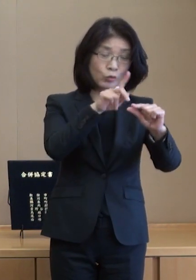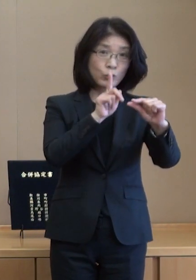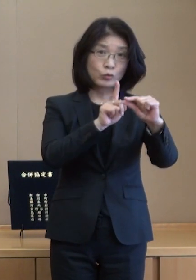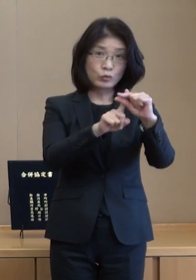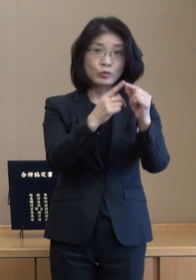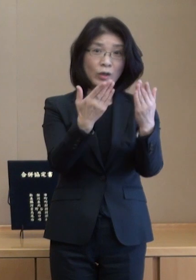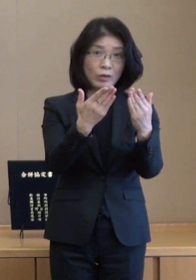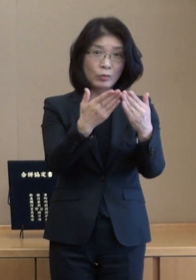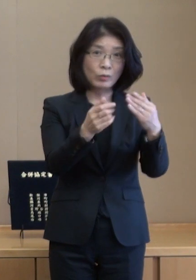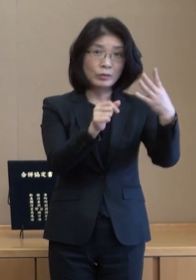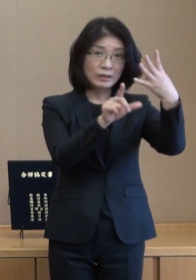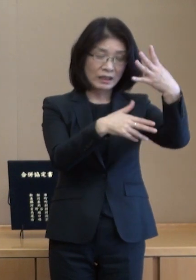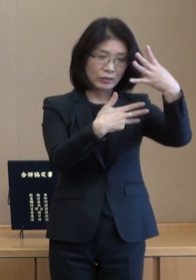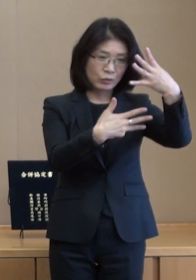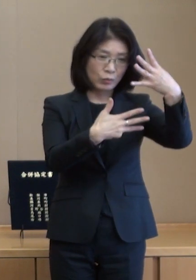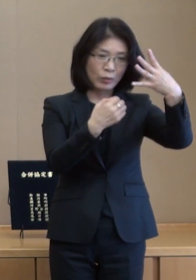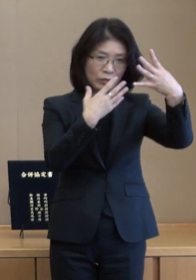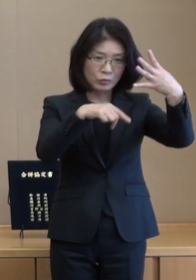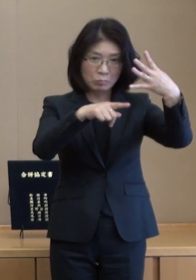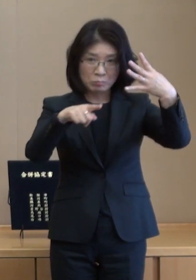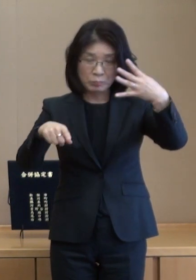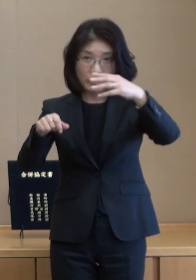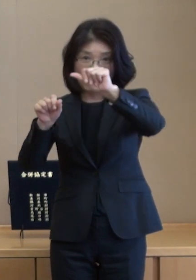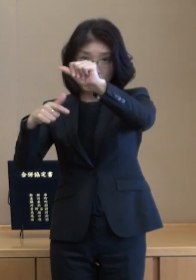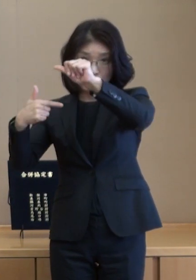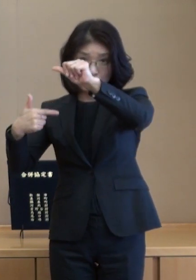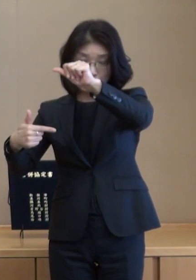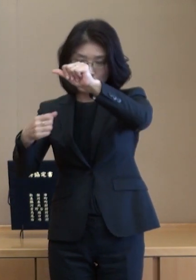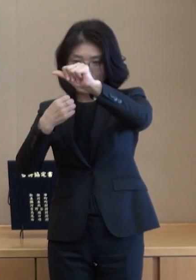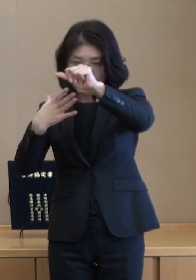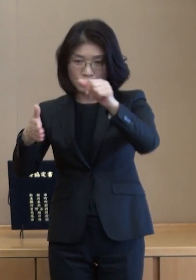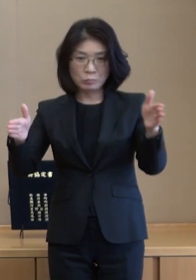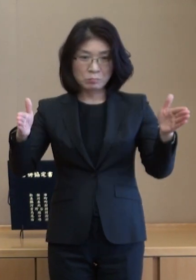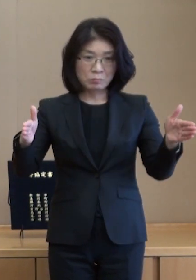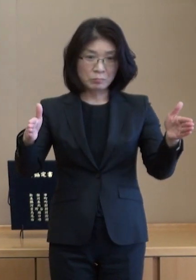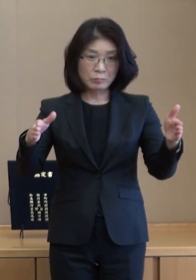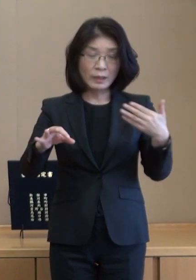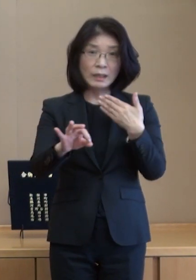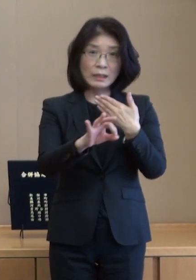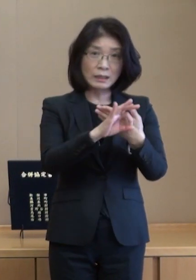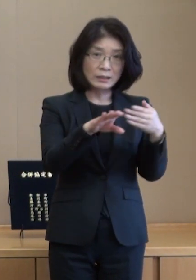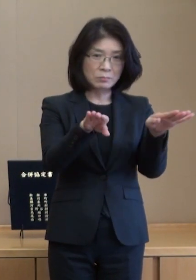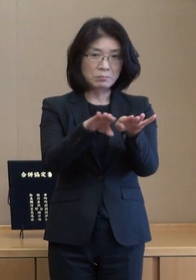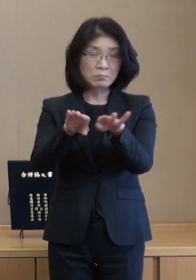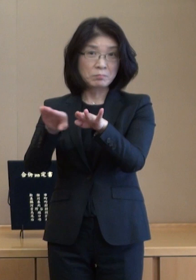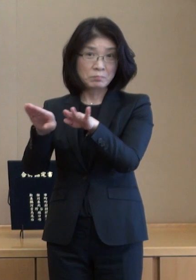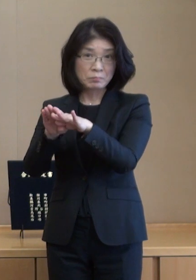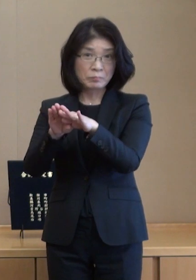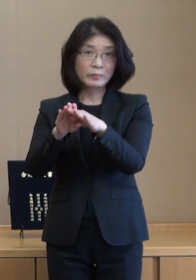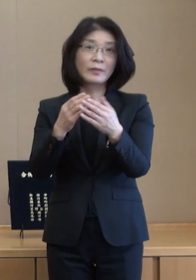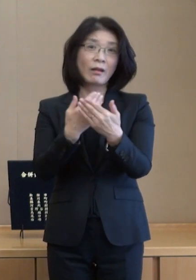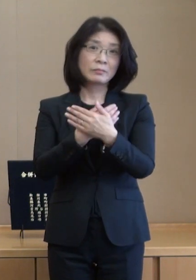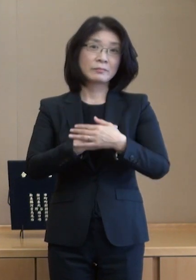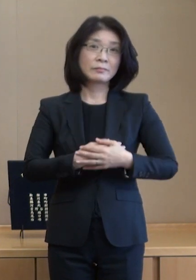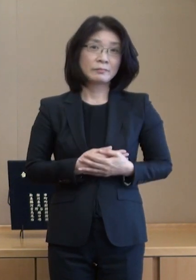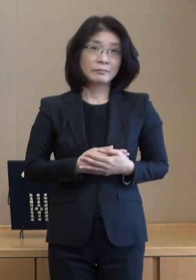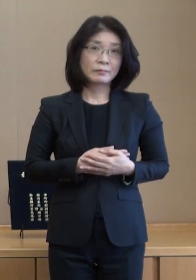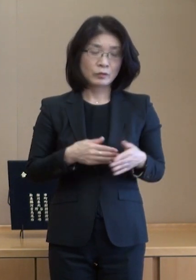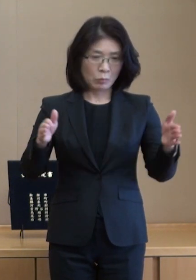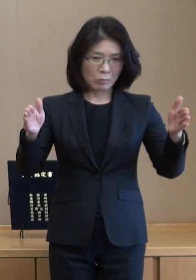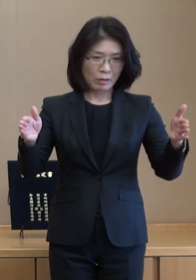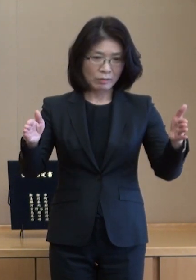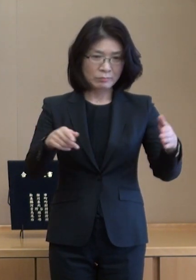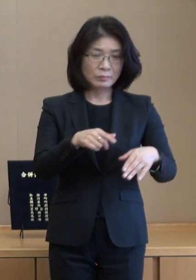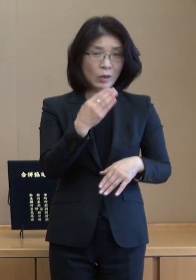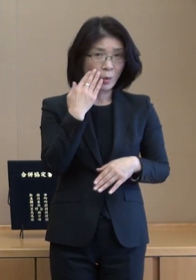水曜日から5月6日水曜日まで臨時休業といたしますこの館保護者の